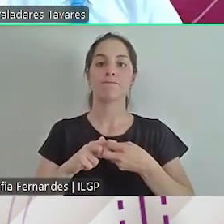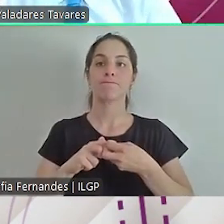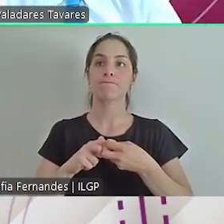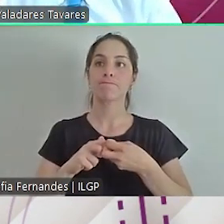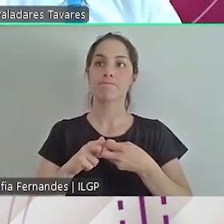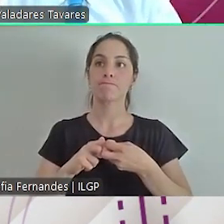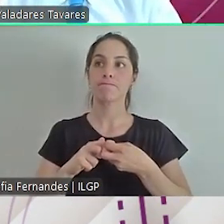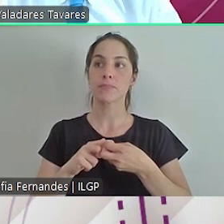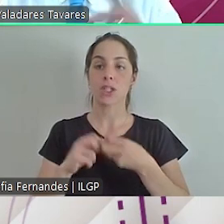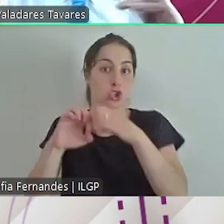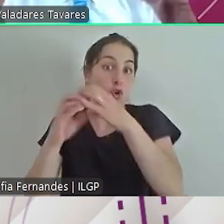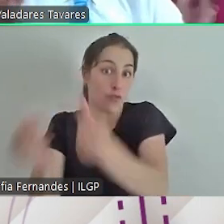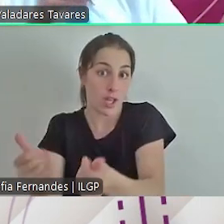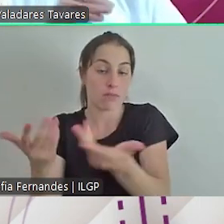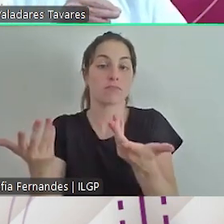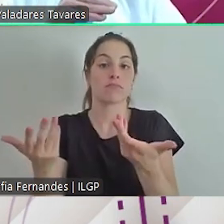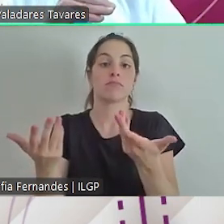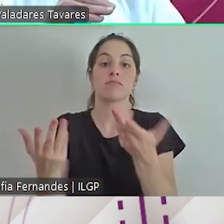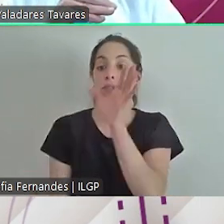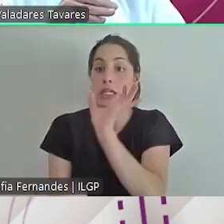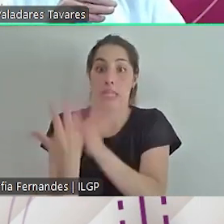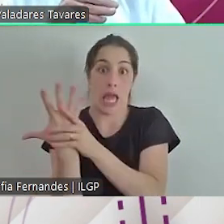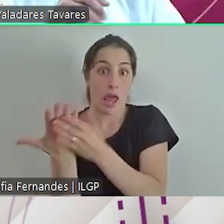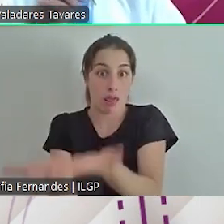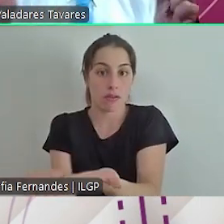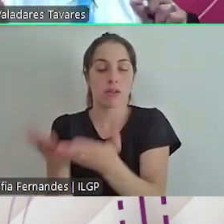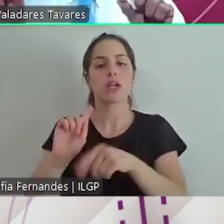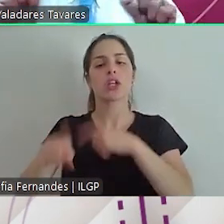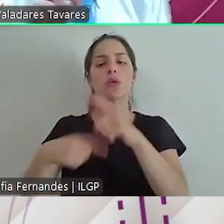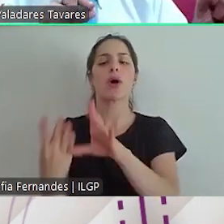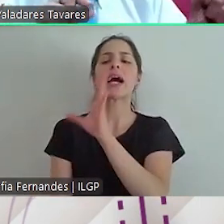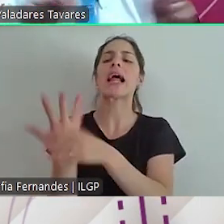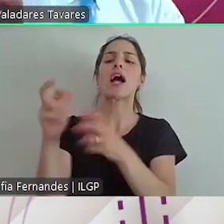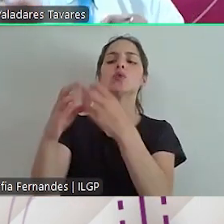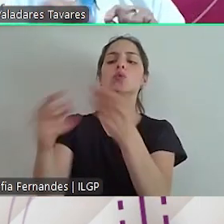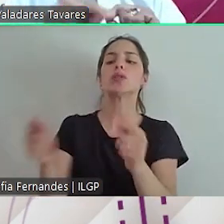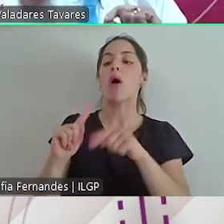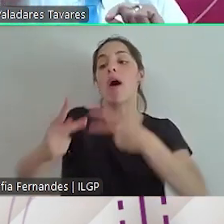inventar soluções e avaliar alternativas. Eu repito porque este